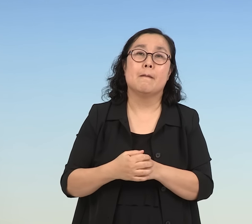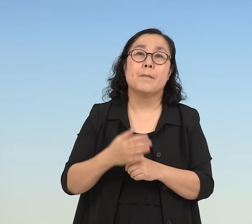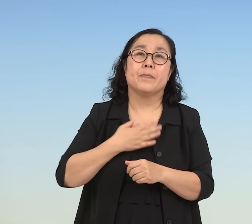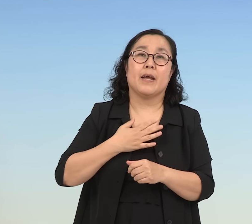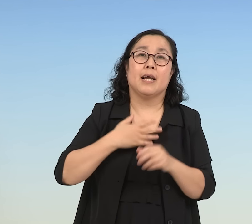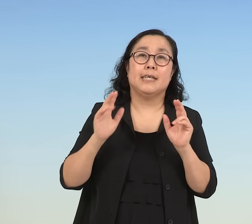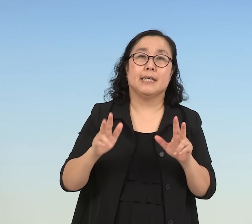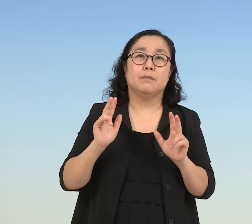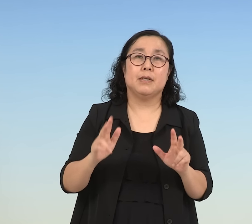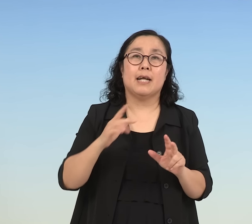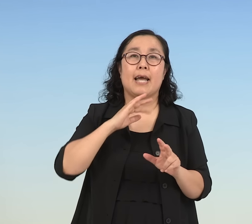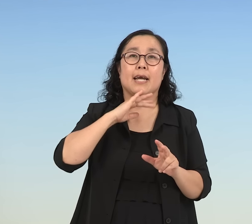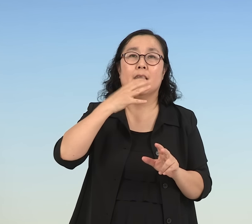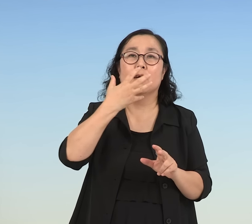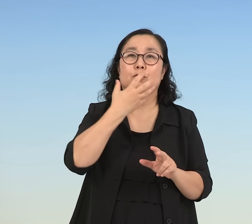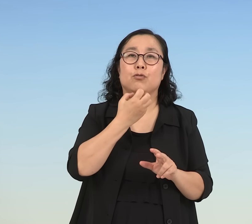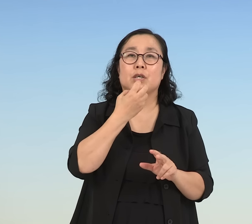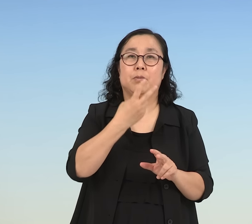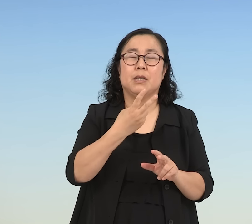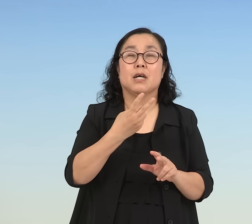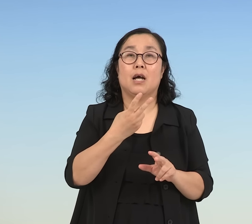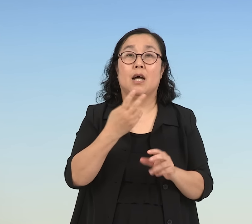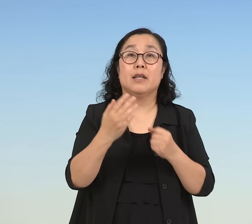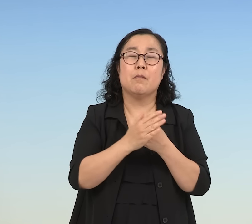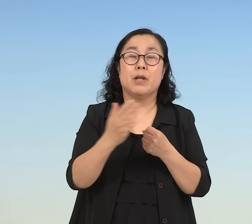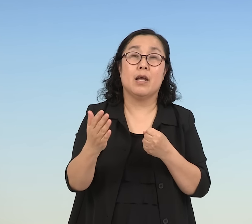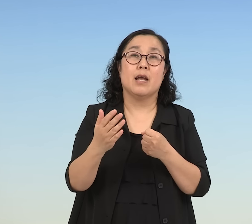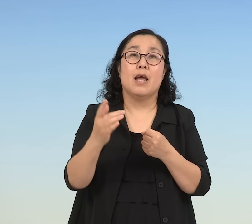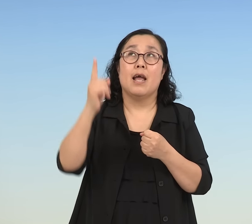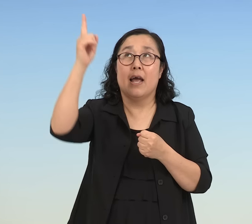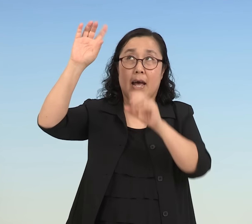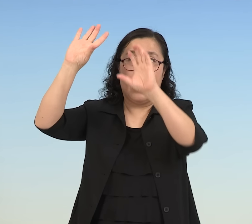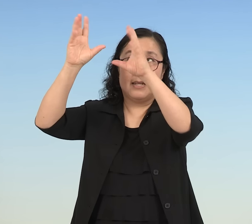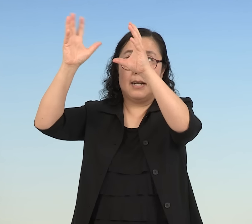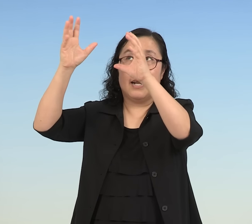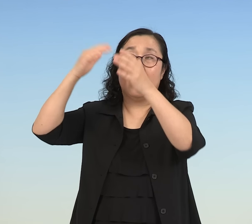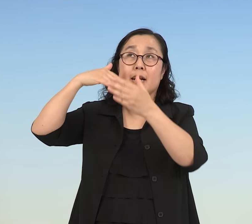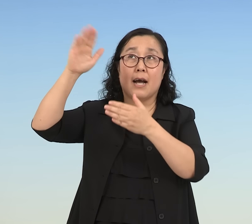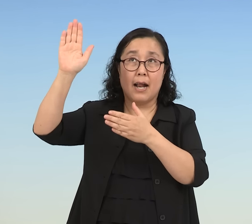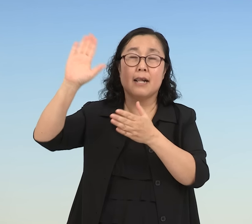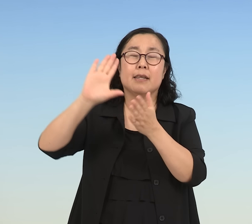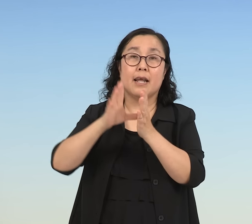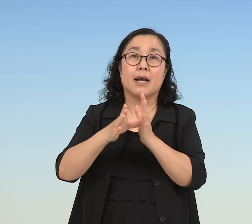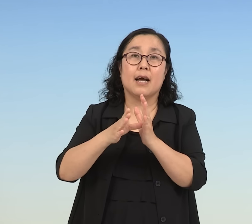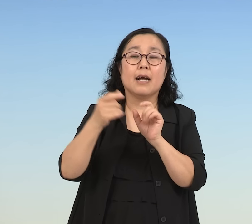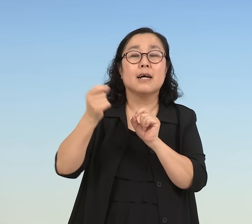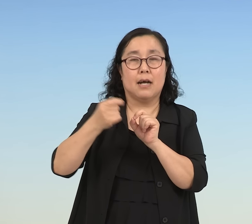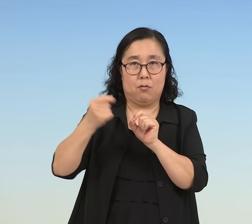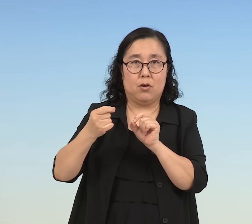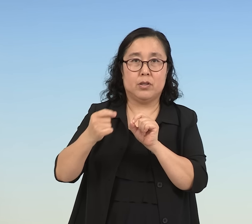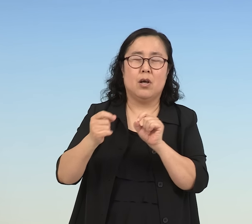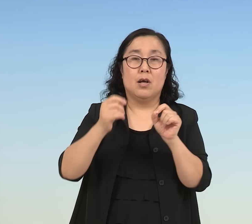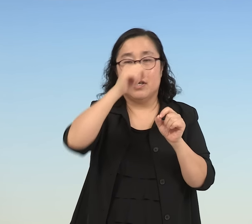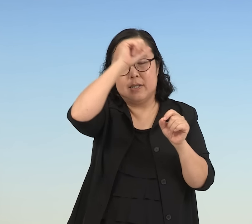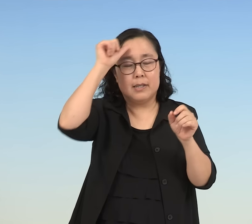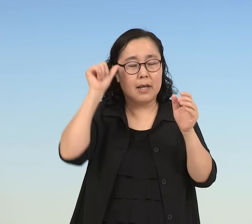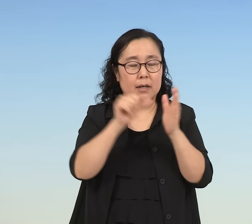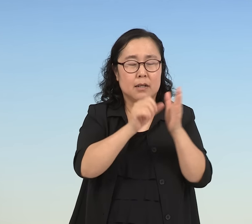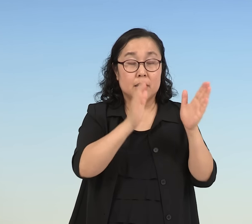말씀이 내가 지금 이제 나이가 이렇게 많지 않니? 이제 내가 인생을 정리해야 될 때가 된 것